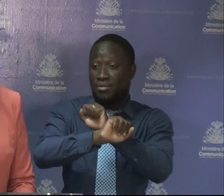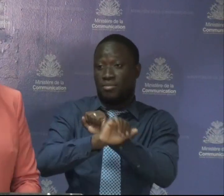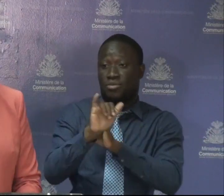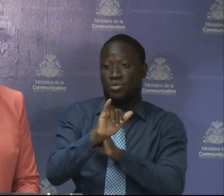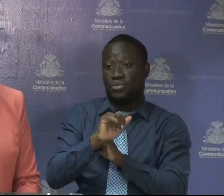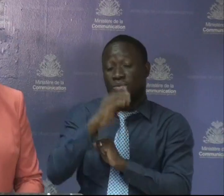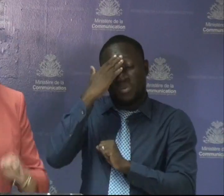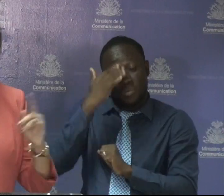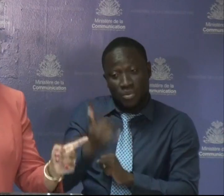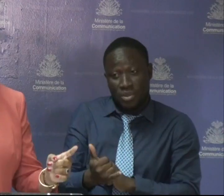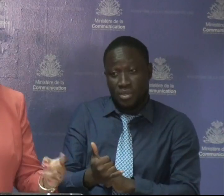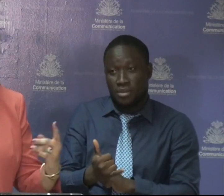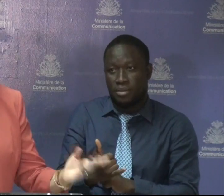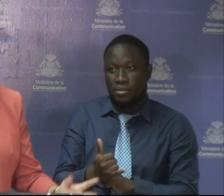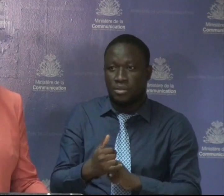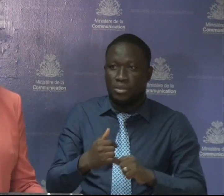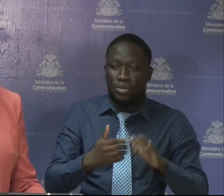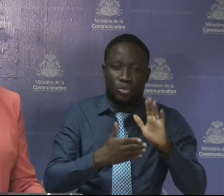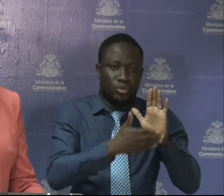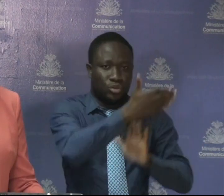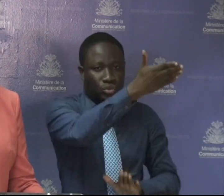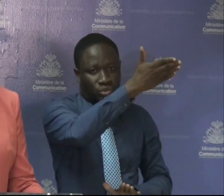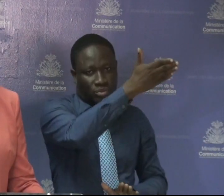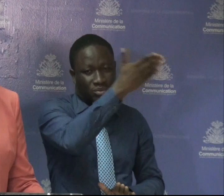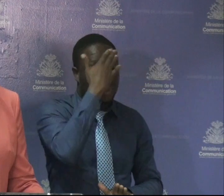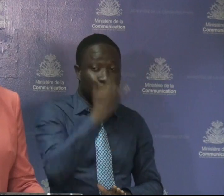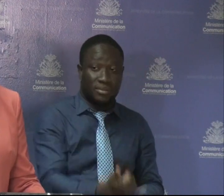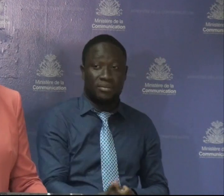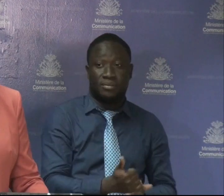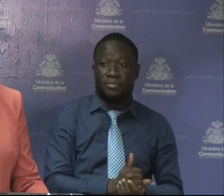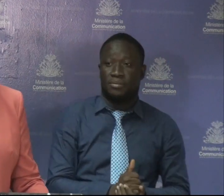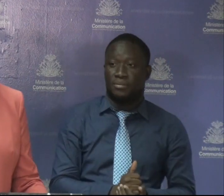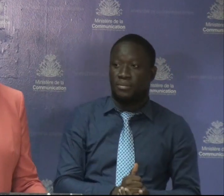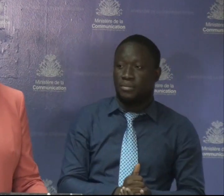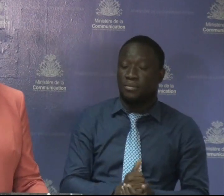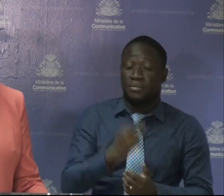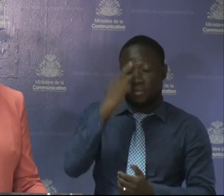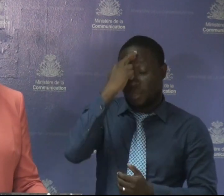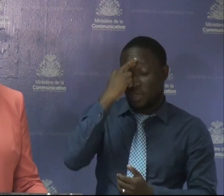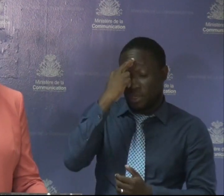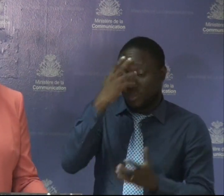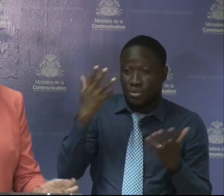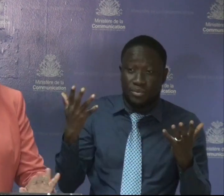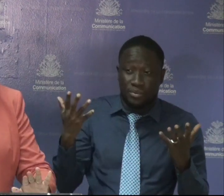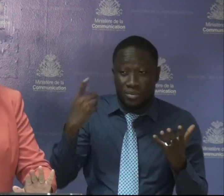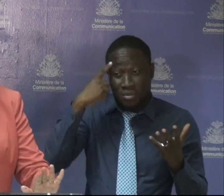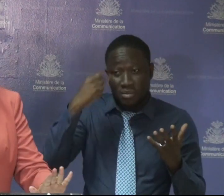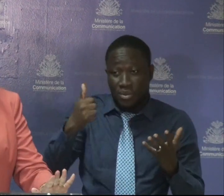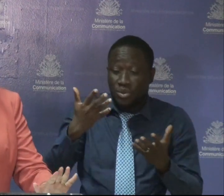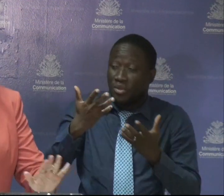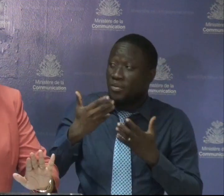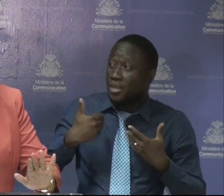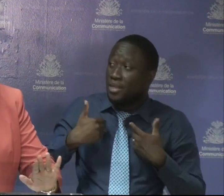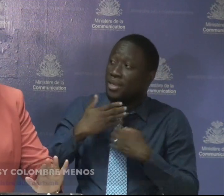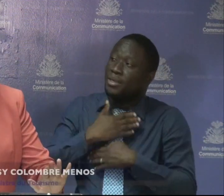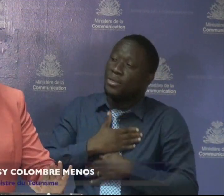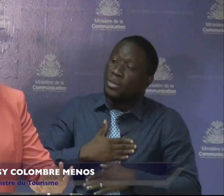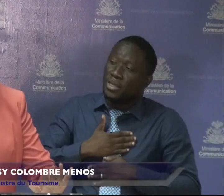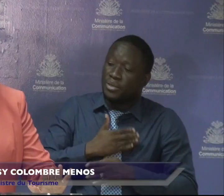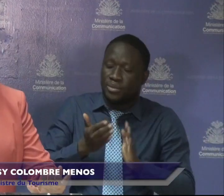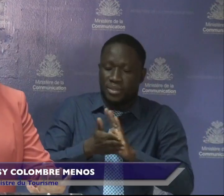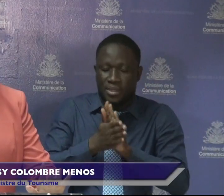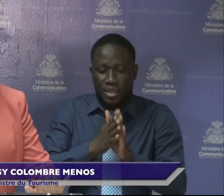esclaves. Pour qui ça nous aime nos filles dans le tourné marron? Une raison bien simple. C'est parce que nous avons le loisir, nous avons la peine